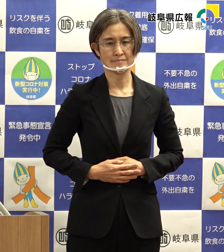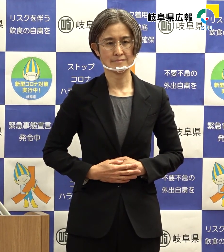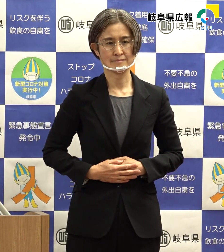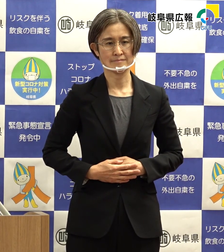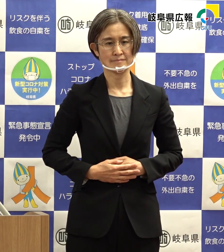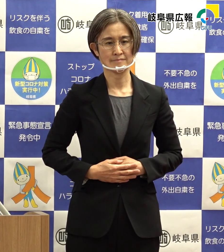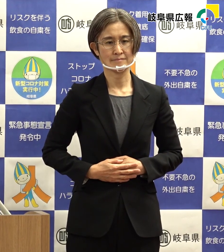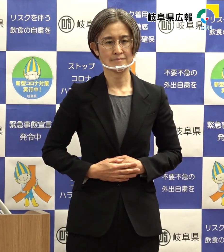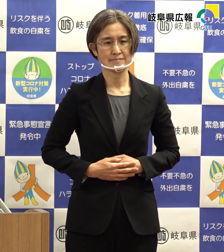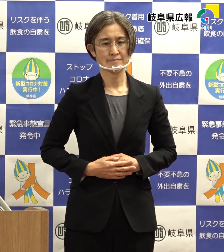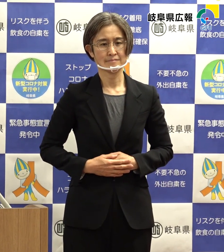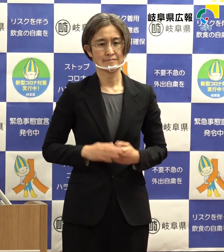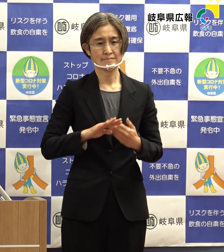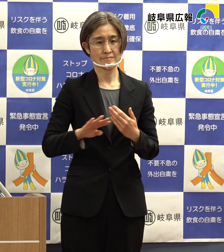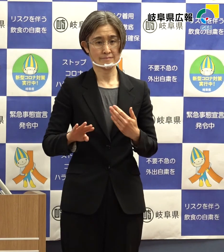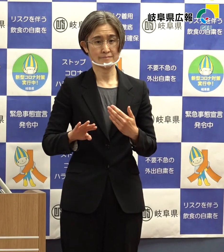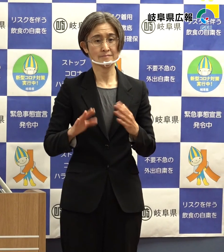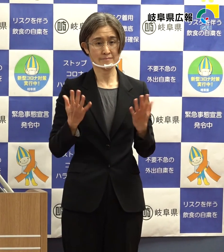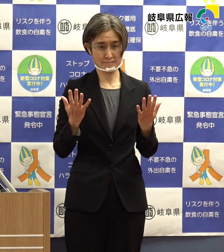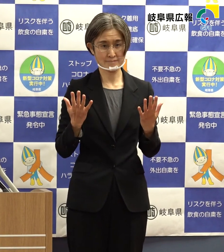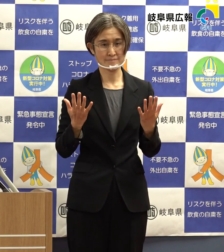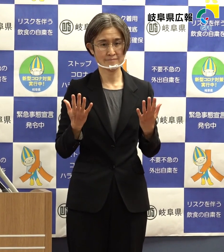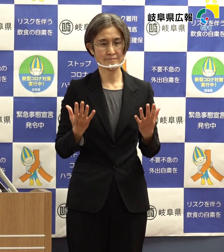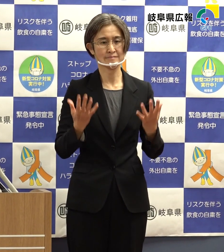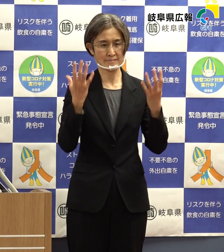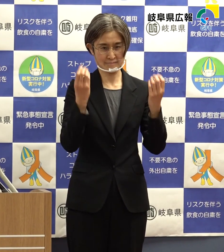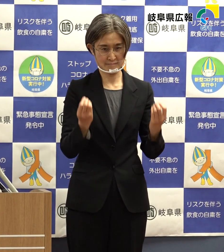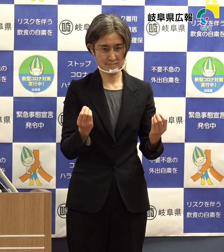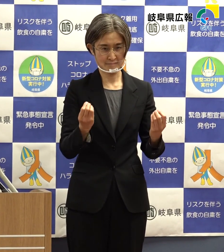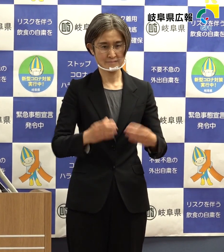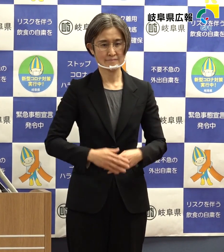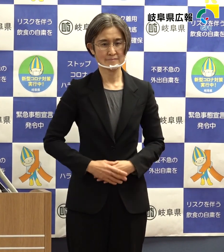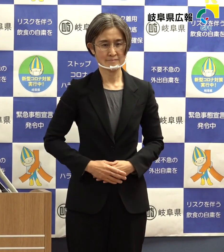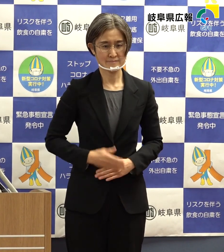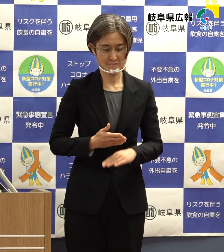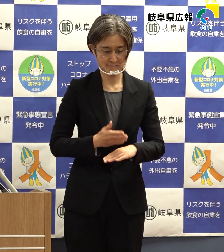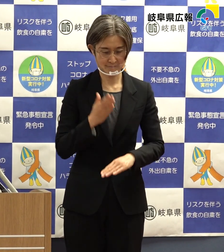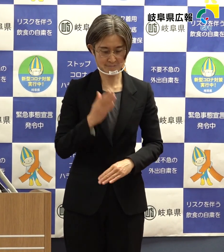よろしいでしょうか。では以上をもちまして会見を終了させていただきます。 ありがとうございました。